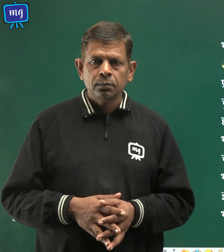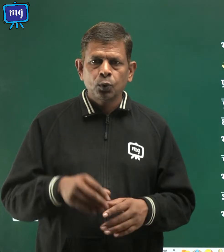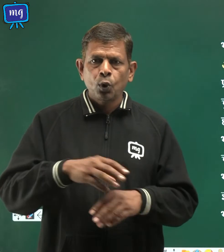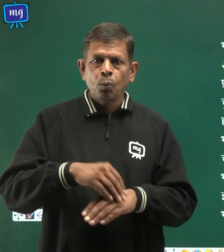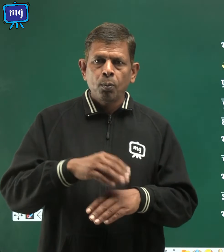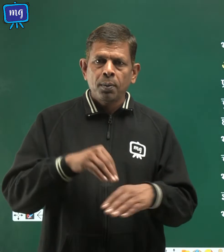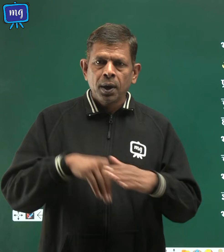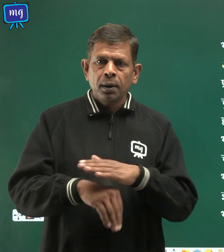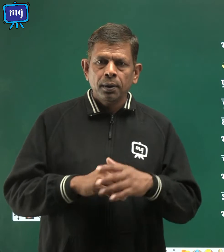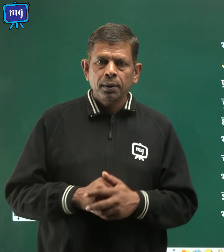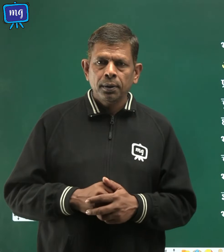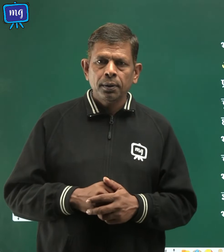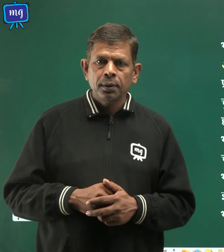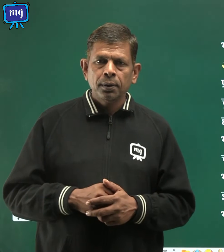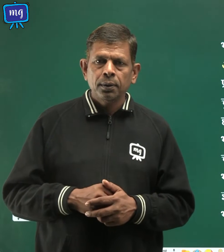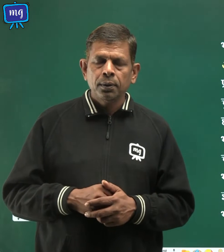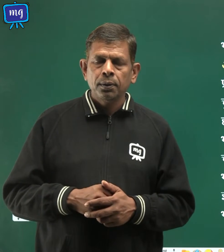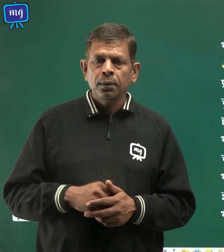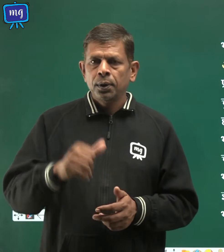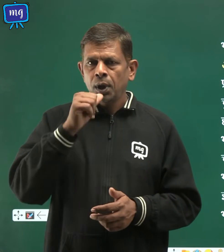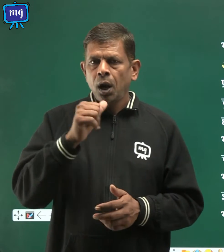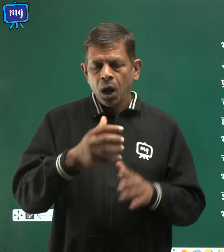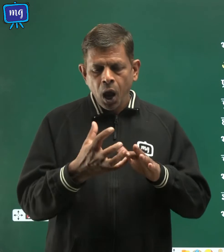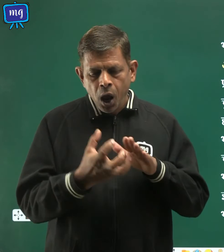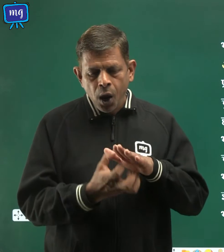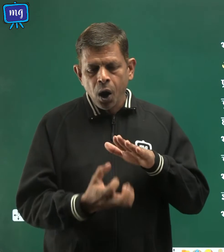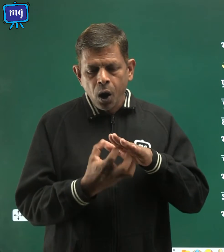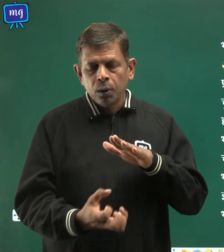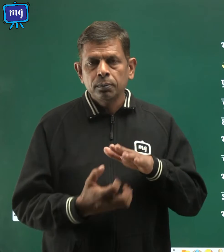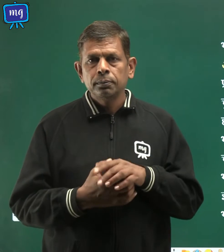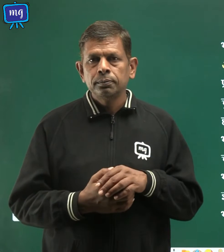भूमि में जल का रिसाव